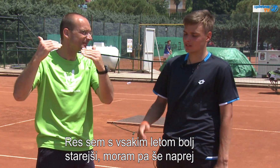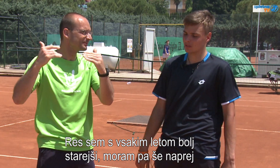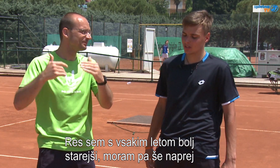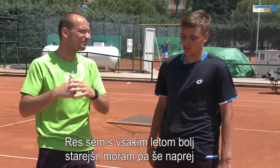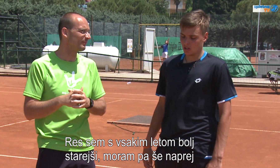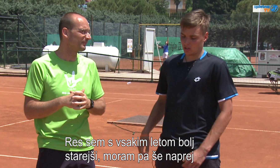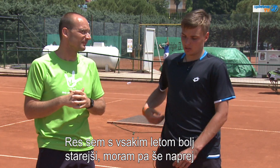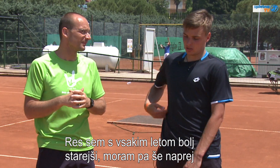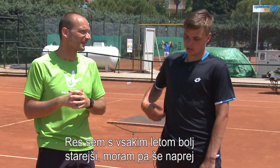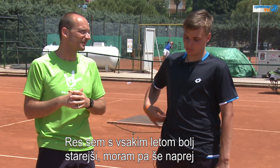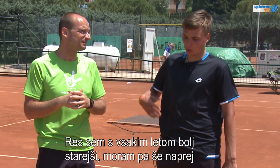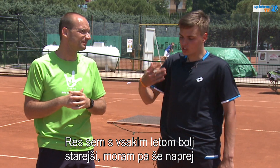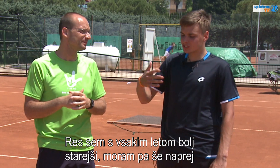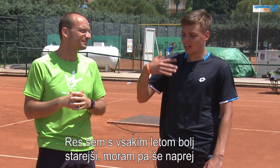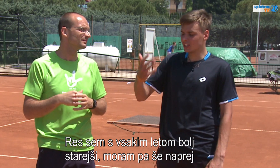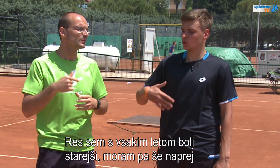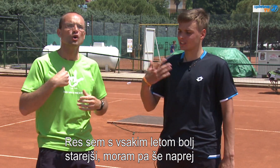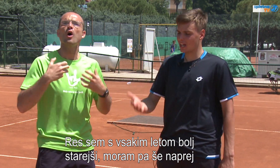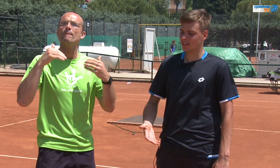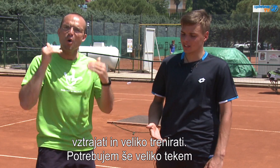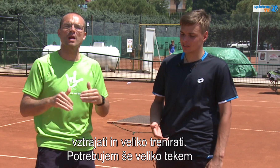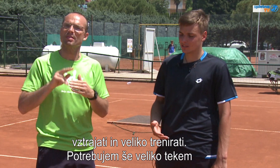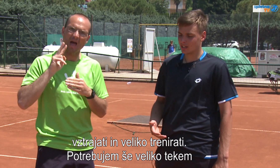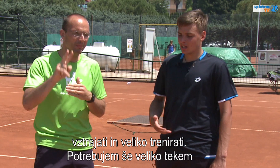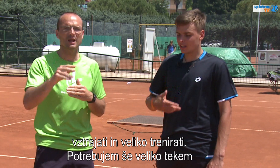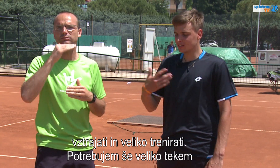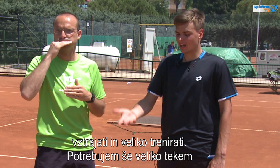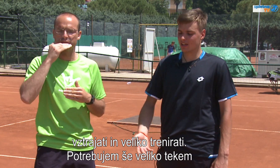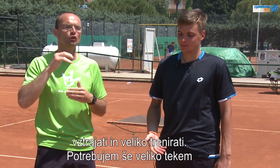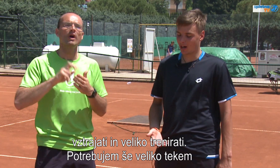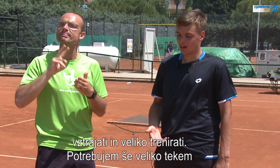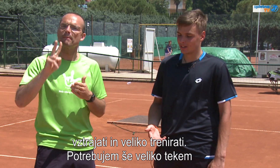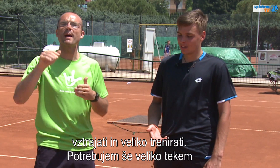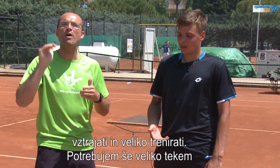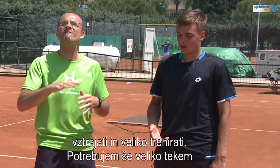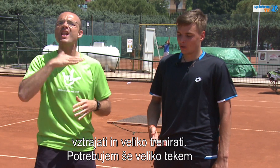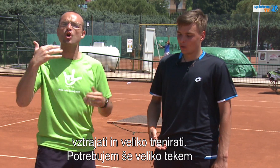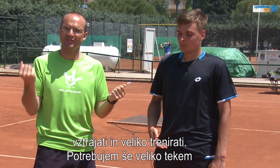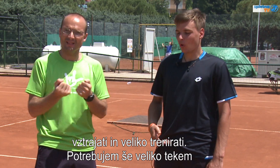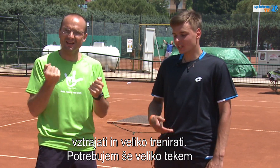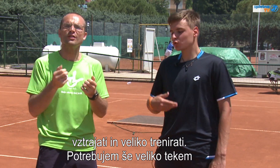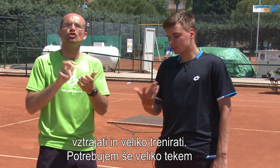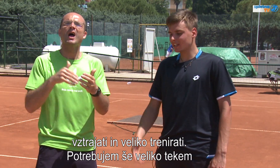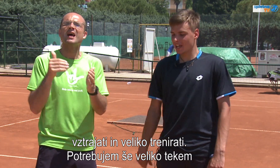leto. Moraš veliko trening in tekma. Potem tudi